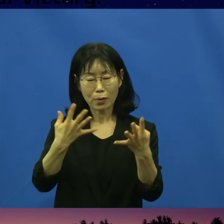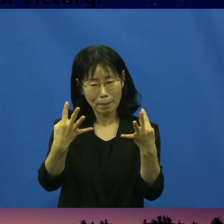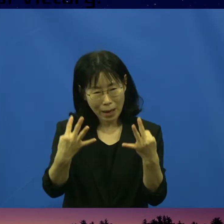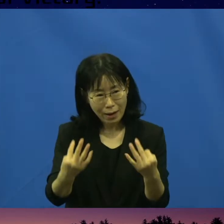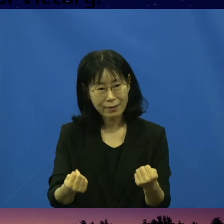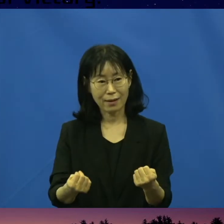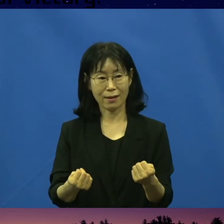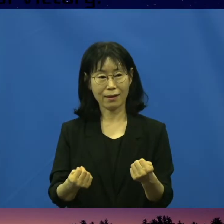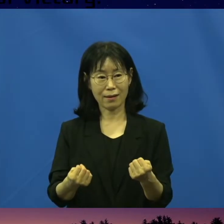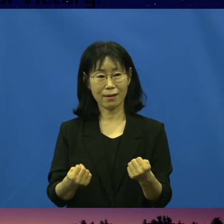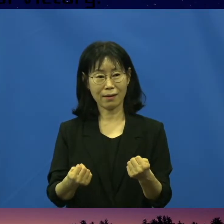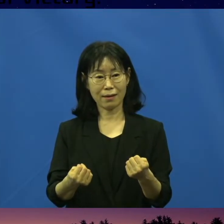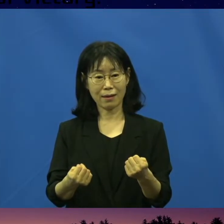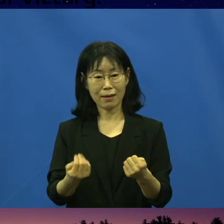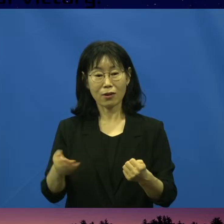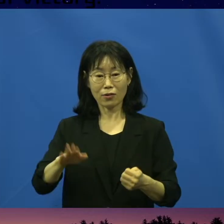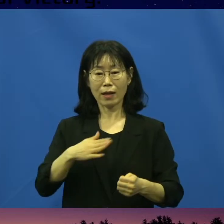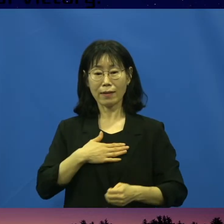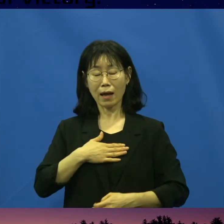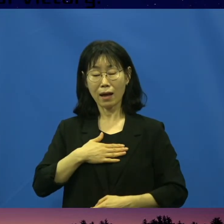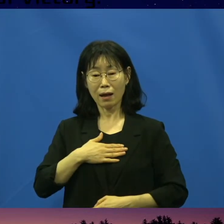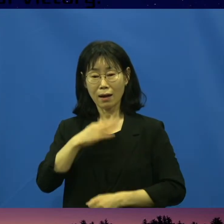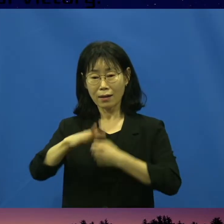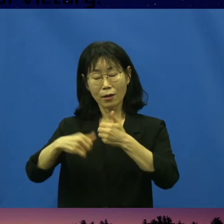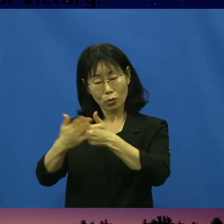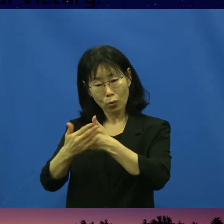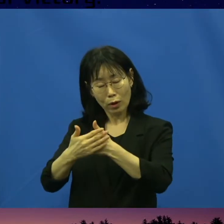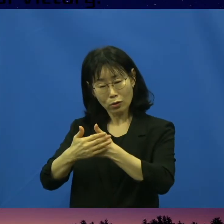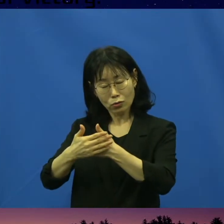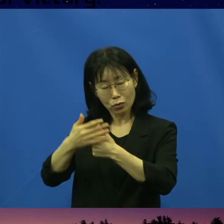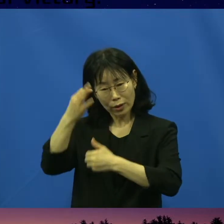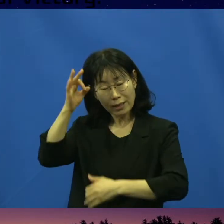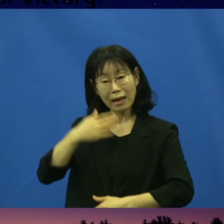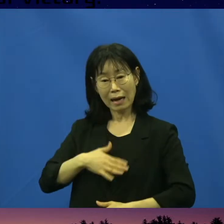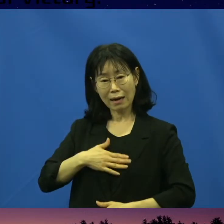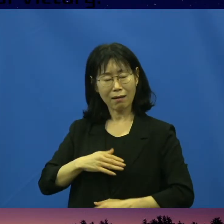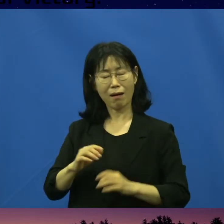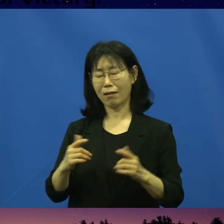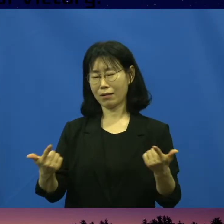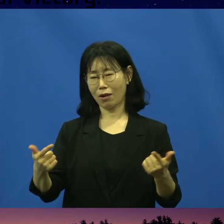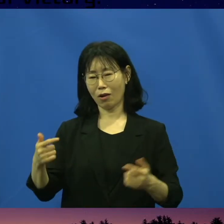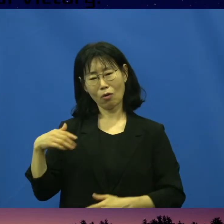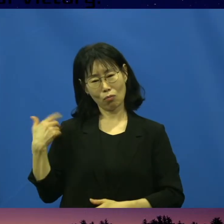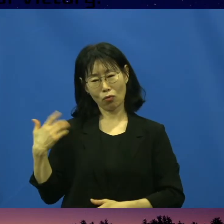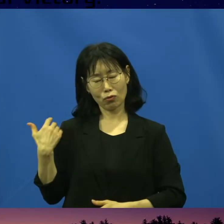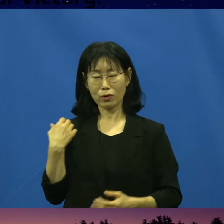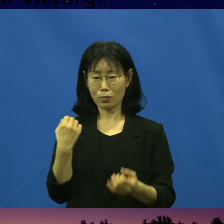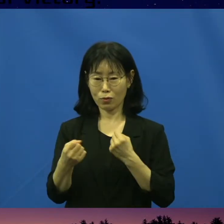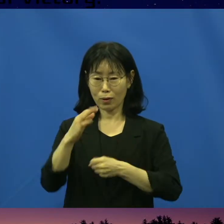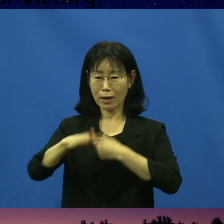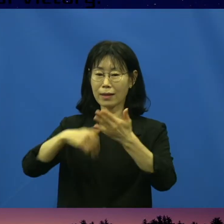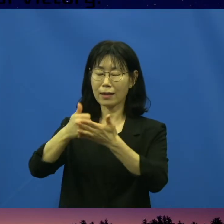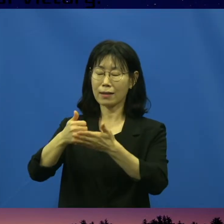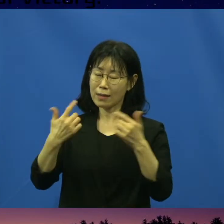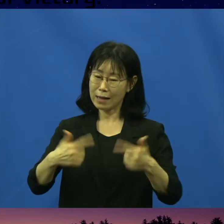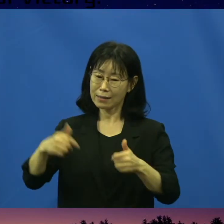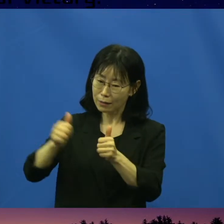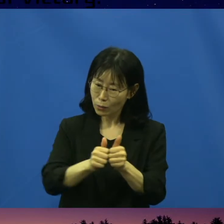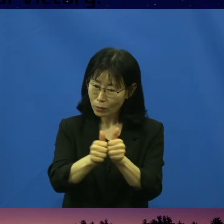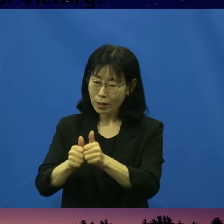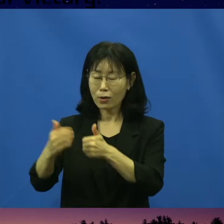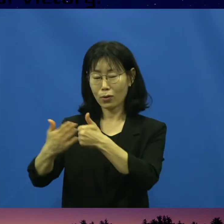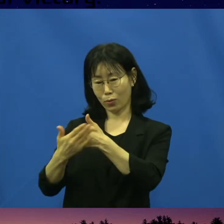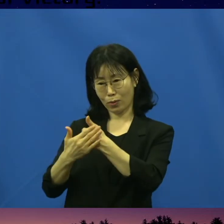갔어요. 여기 살아있는 거, 여기 은혜 받고 여기 이 자리에 앉아있고 이런 신앙생활 하는 거는